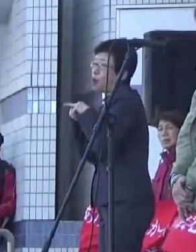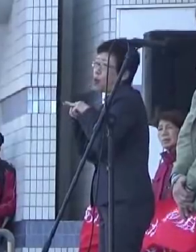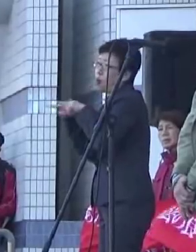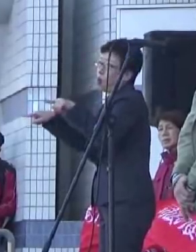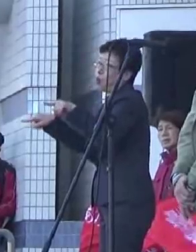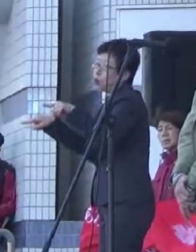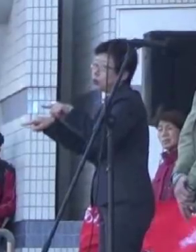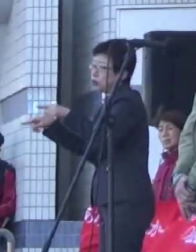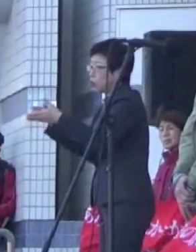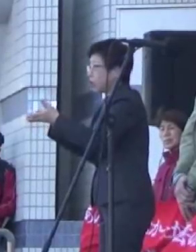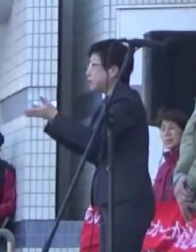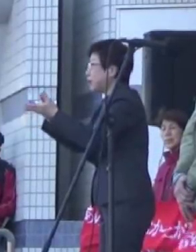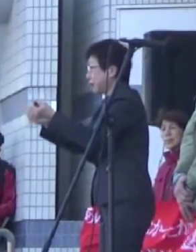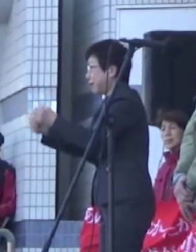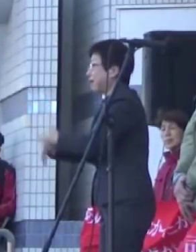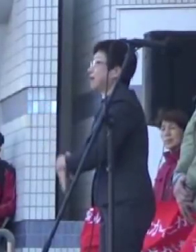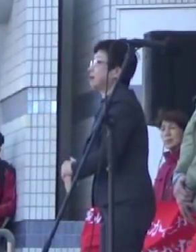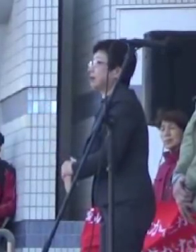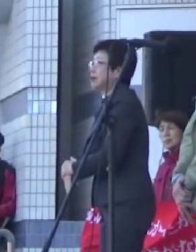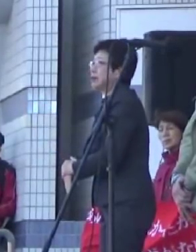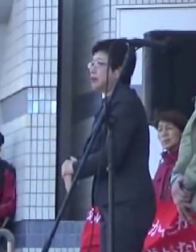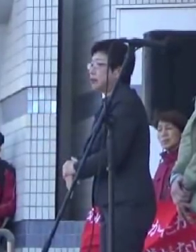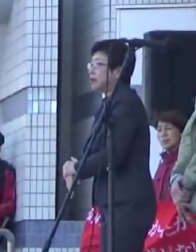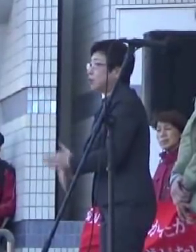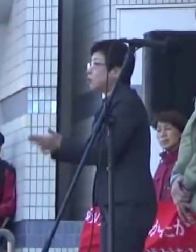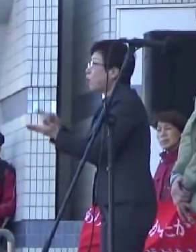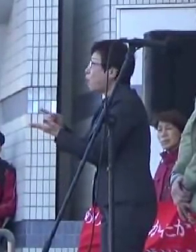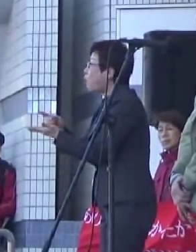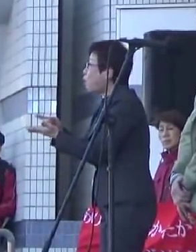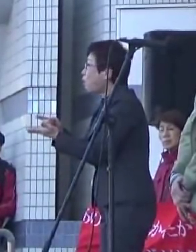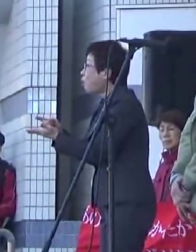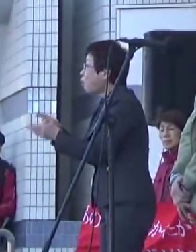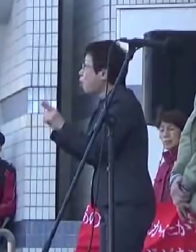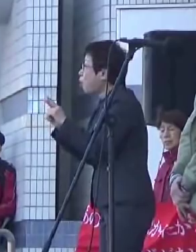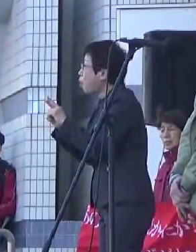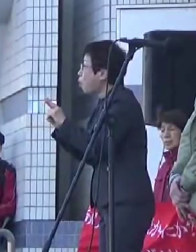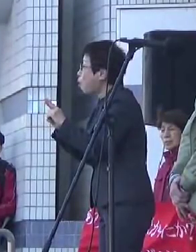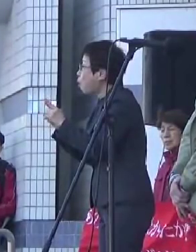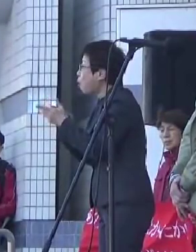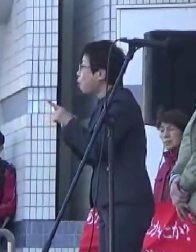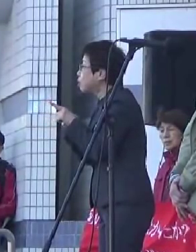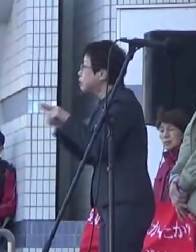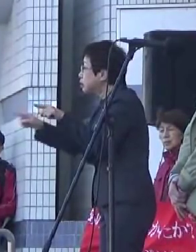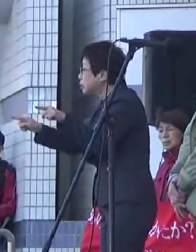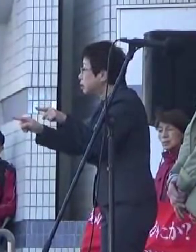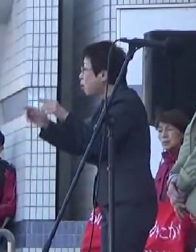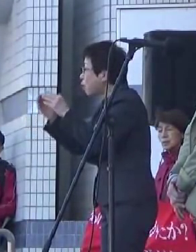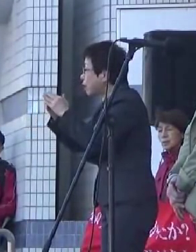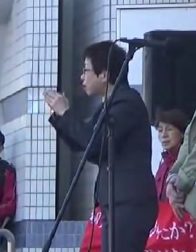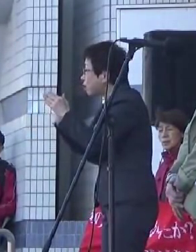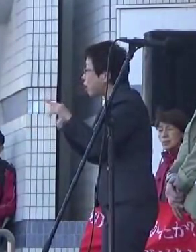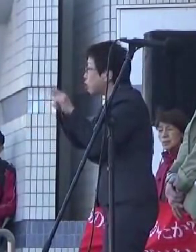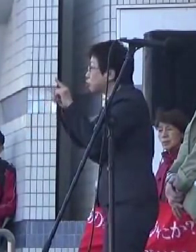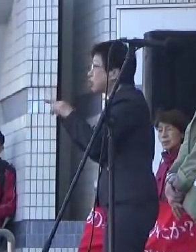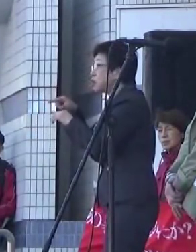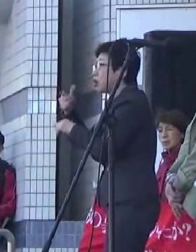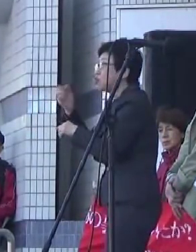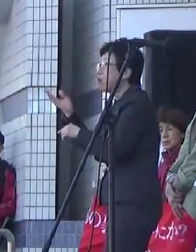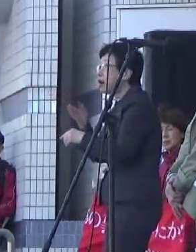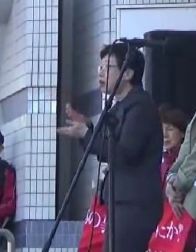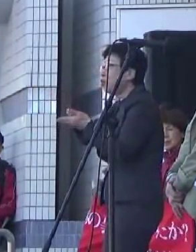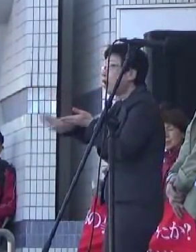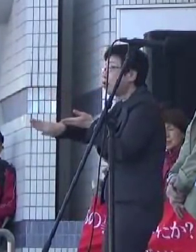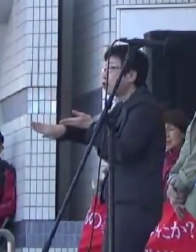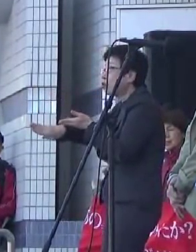ました。この方針を家の中に住んでいたら6割カット